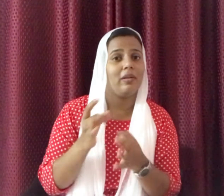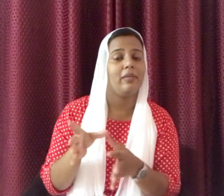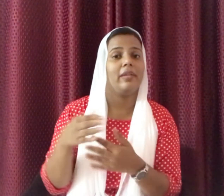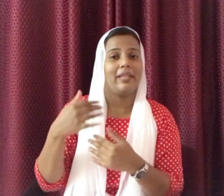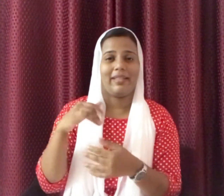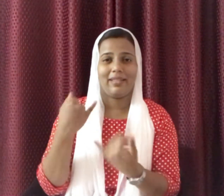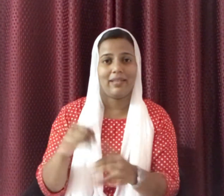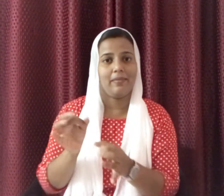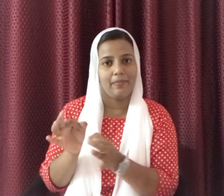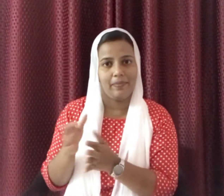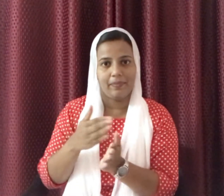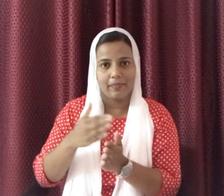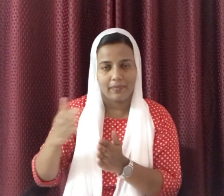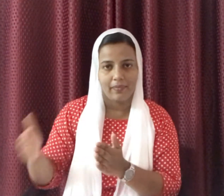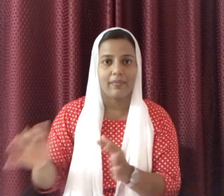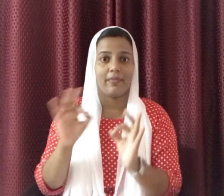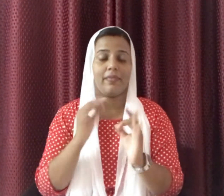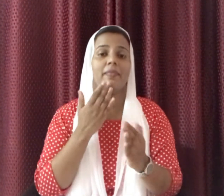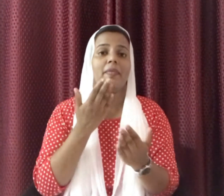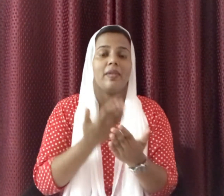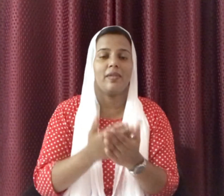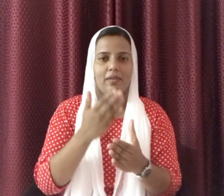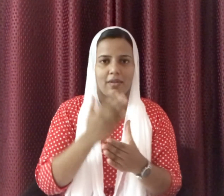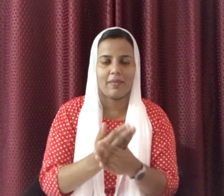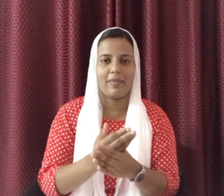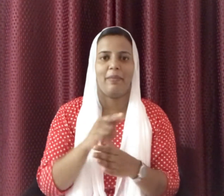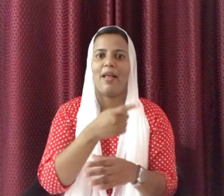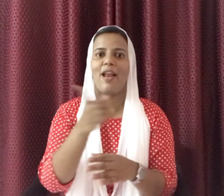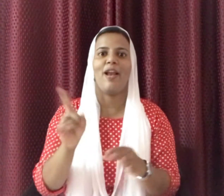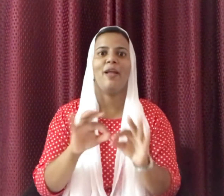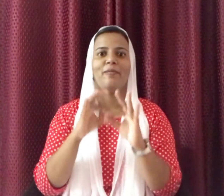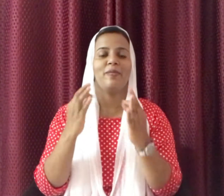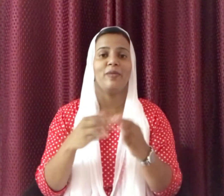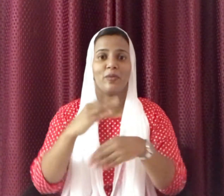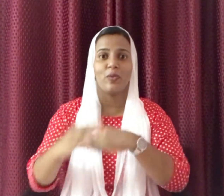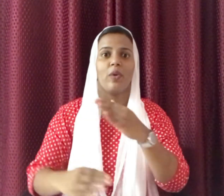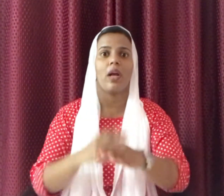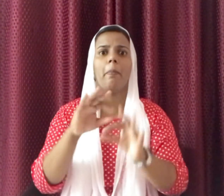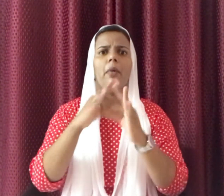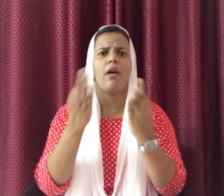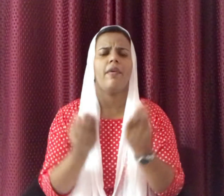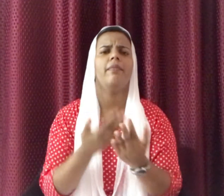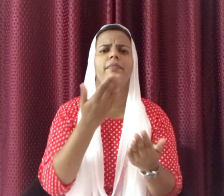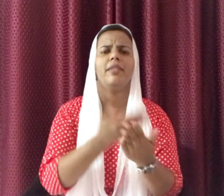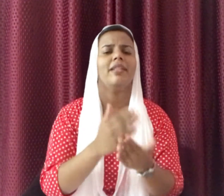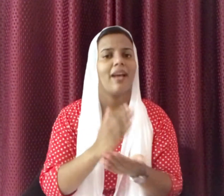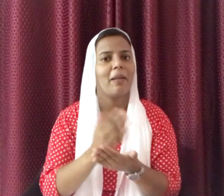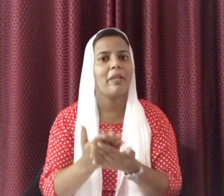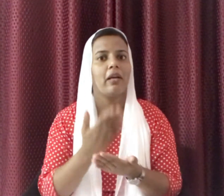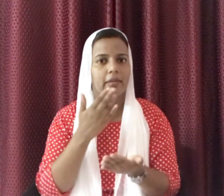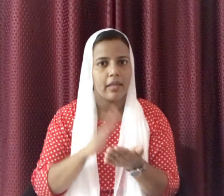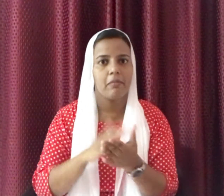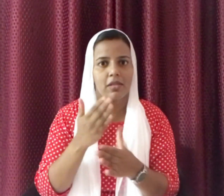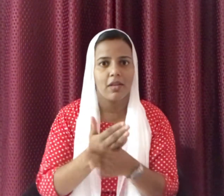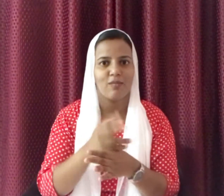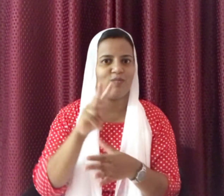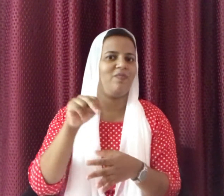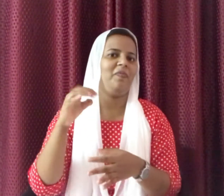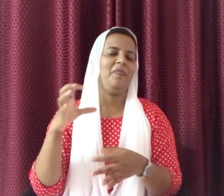നിങ്ങളെ കർത്താവ് വിളിച്ചത്, ദൈവിക ഭവനത്തിലാക്കിയത്, ഈ സന്ദേശങ്ങളൊക്കെ നമ്മളെ കേൾപ്പിക്കുന്നത് തിന്മ ചെയ്യാൻ വേണ്ടിയല്ല, നമ്മളിൽ തിന്മയുടെ